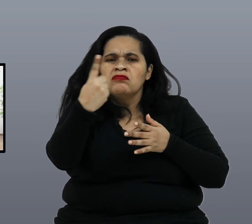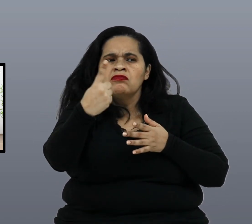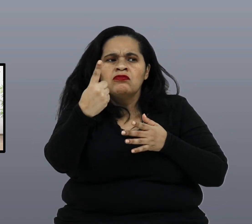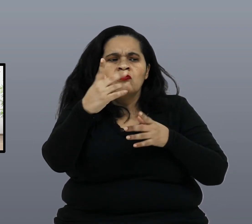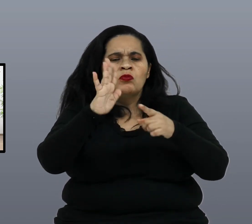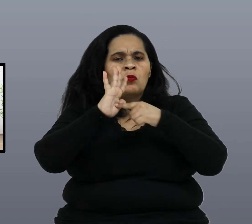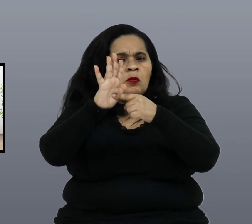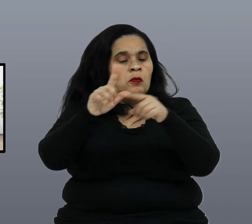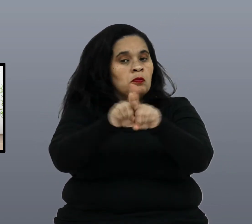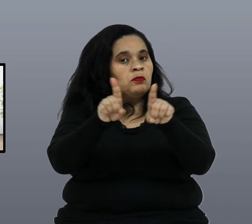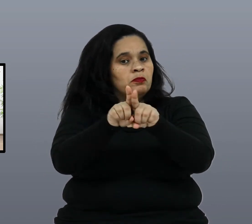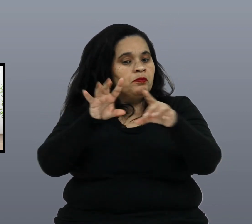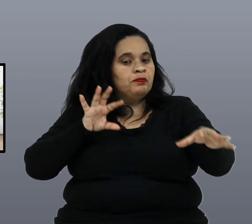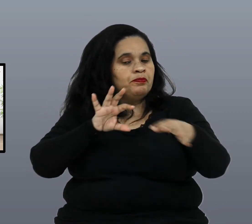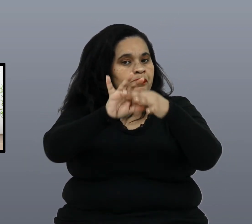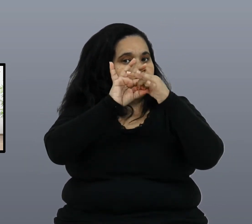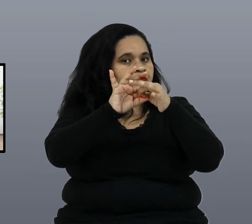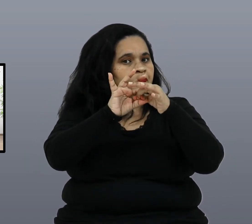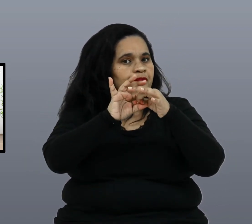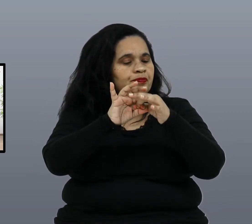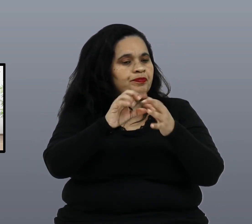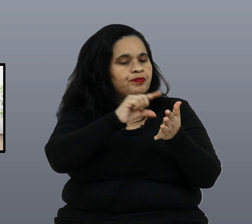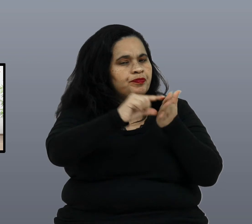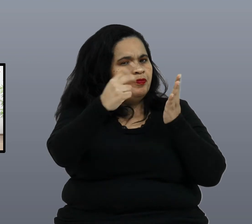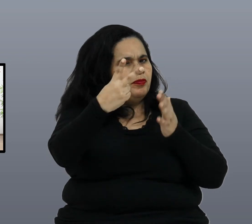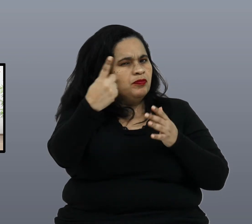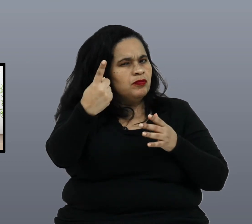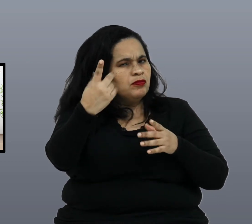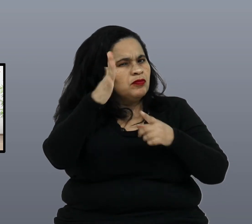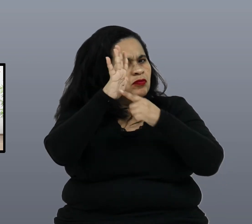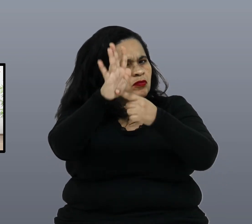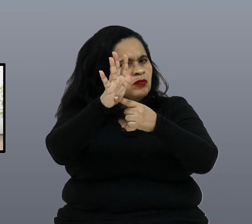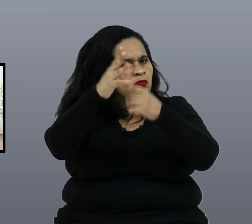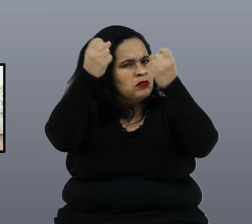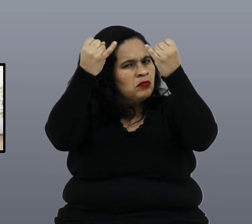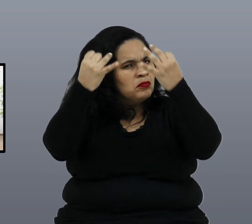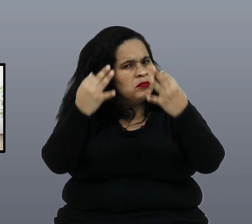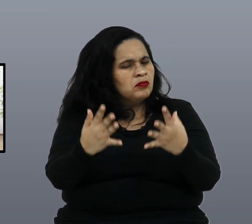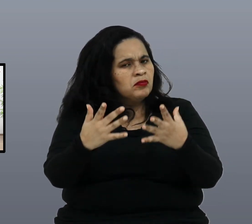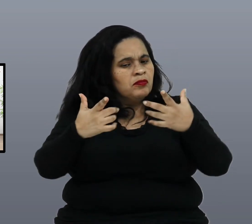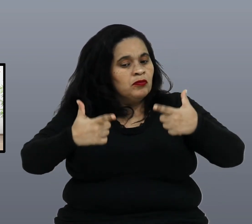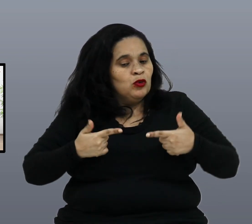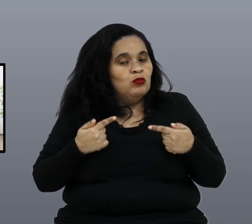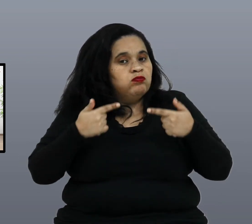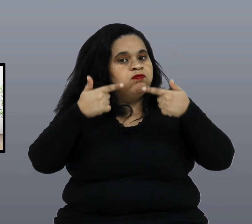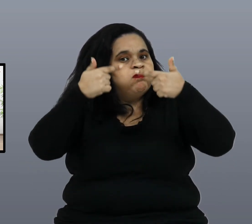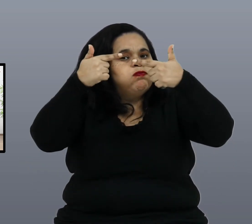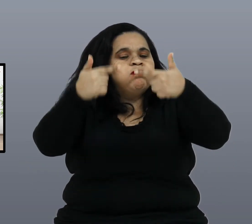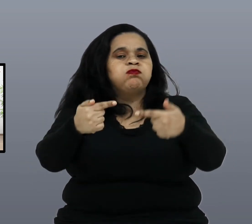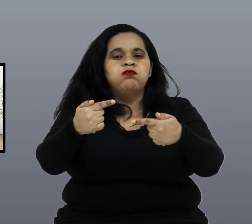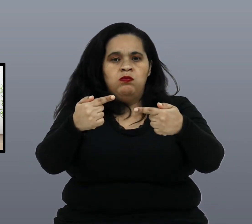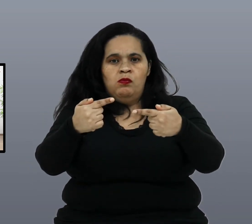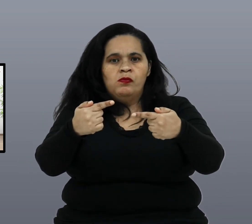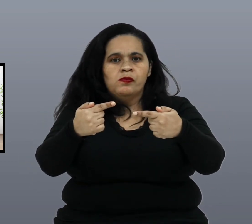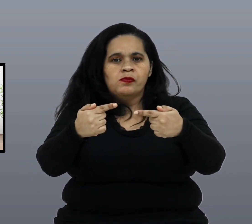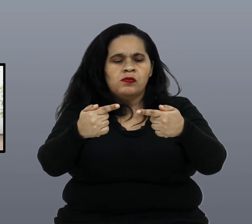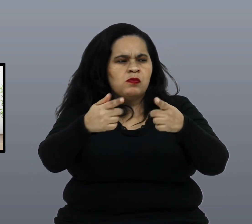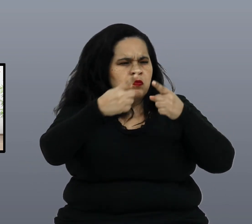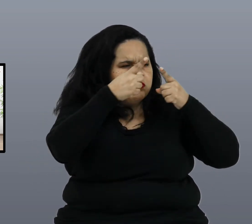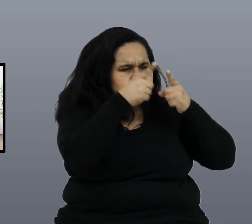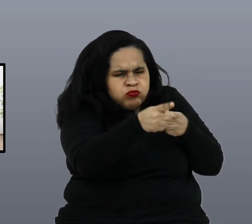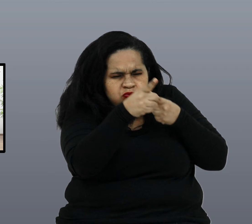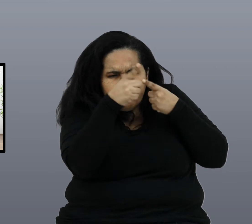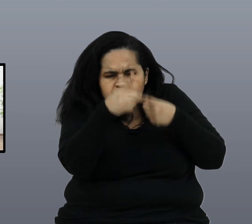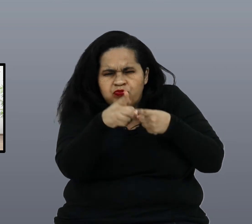versículo 21 fala que ele fará guerra contra os escolhidos de Deus, contra